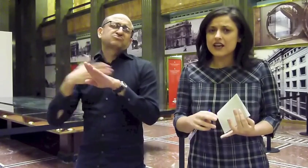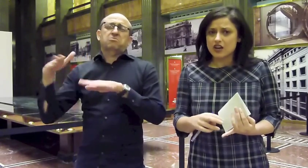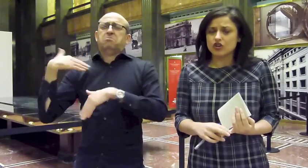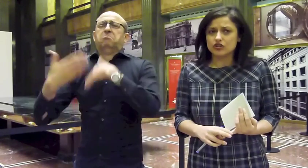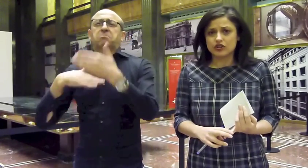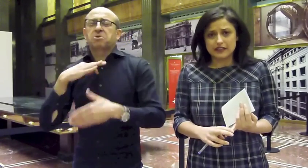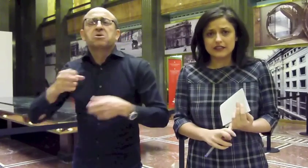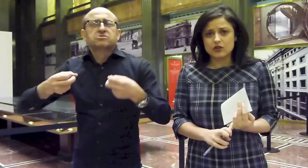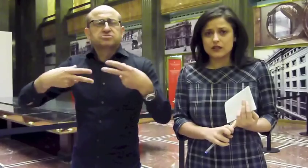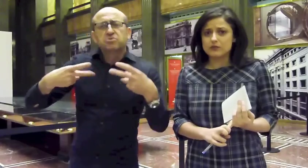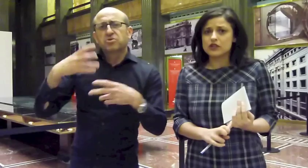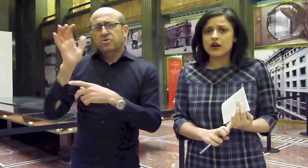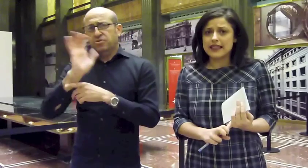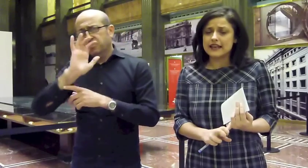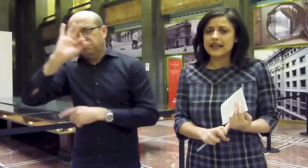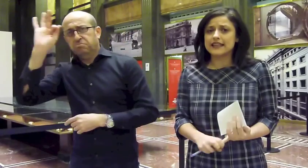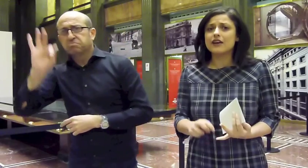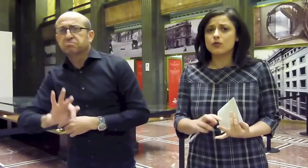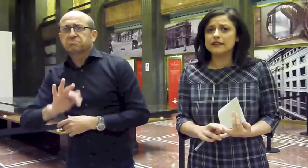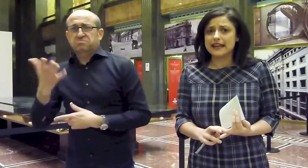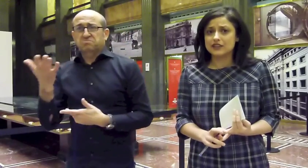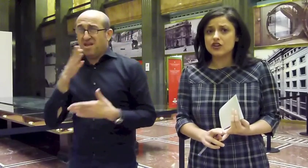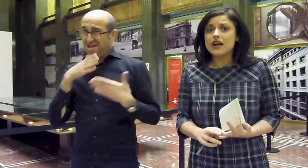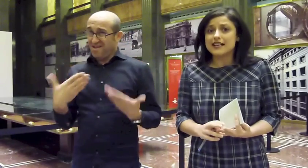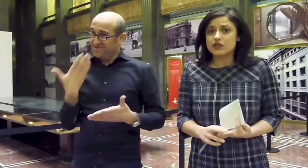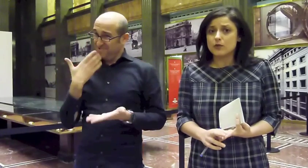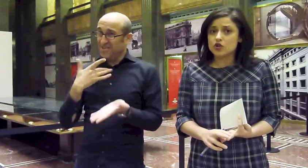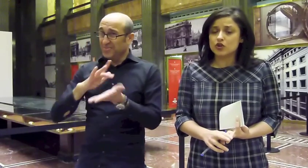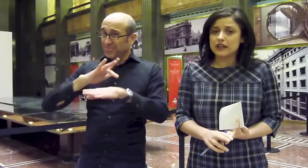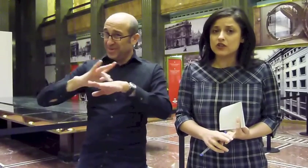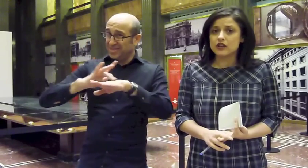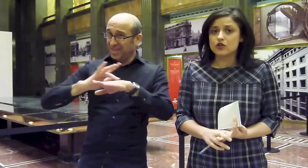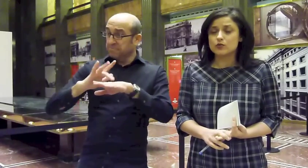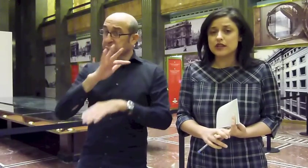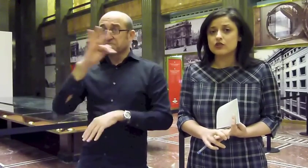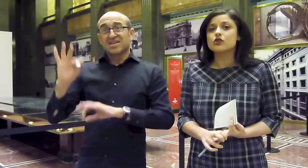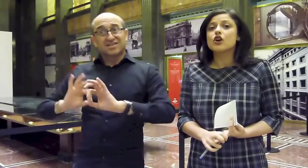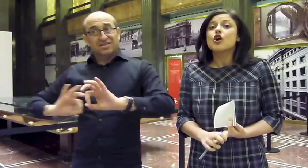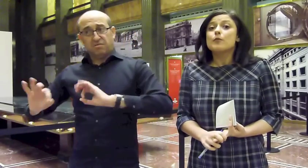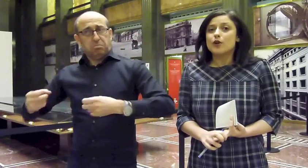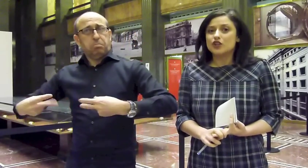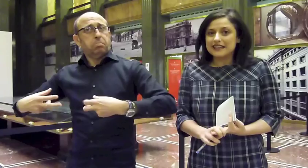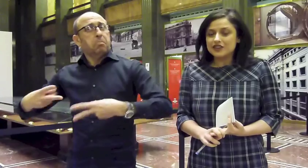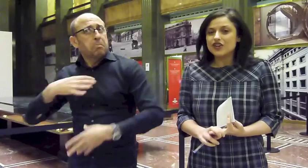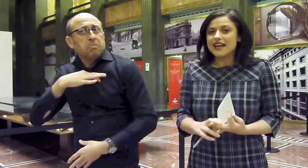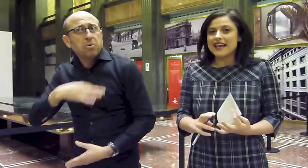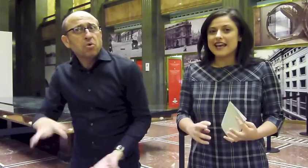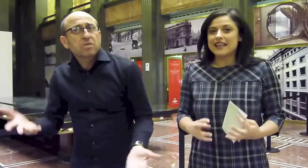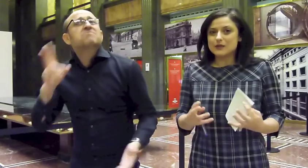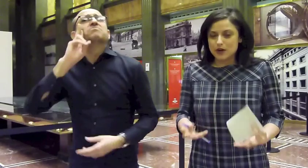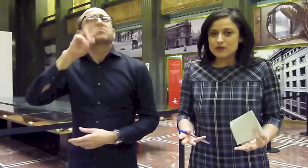cine, tanto como tenemos ahora el cine digital, como el teatro, así como los contenidos en los museos. Por lo